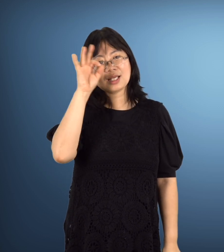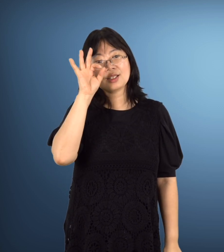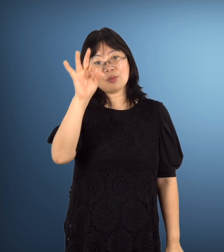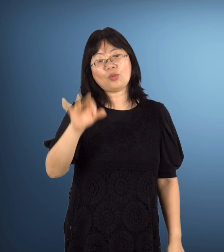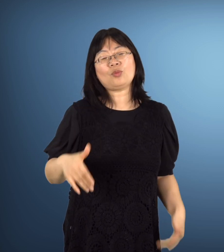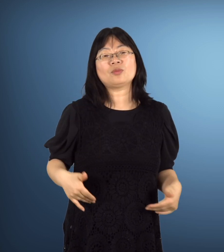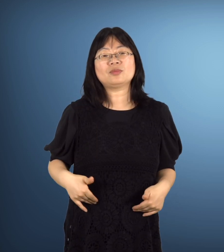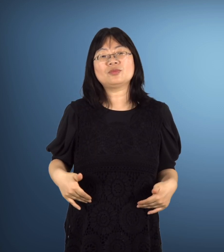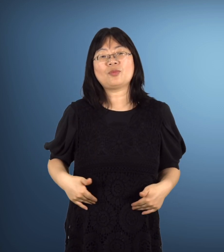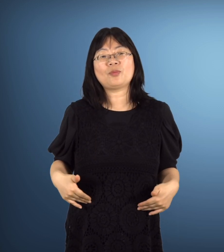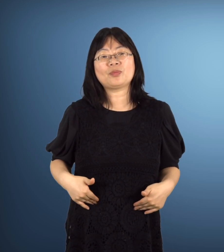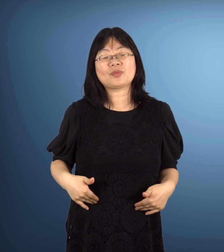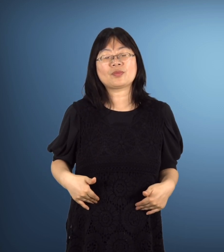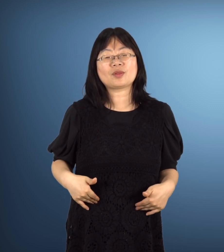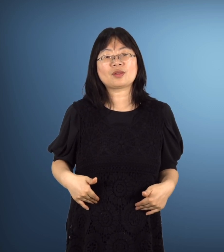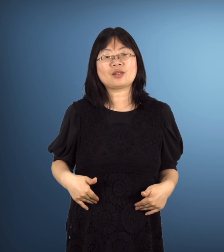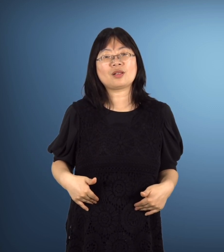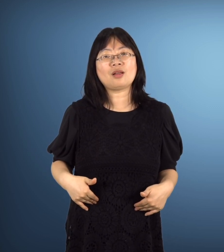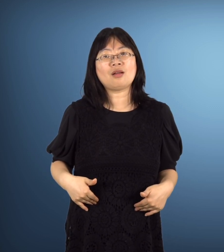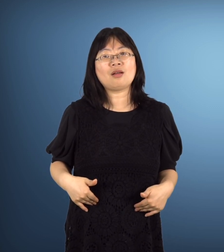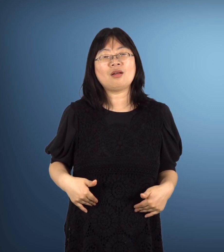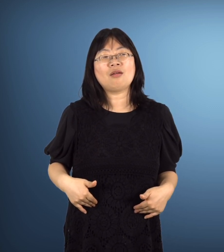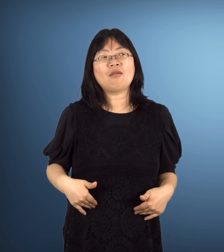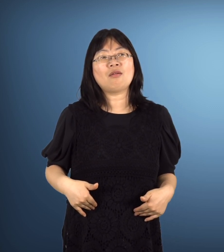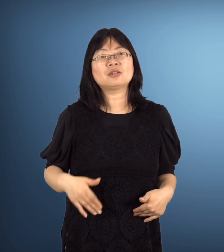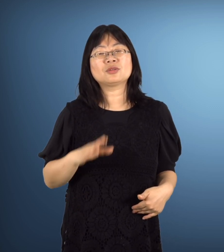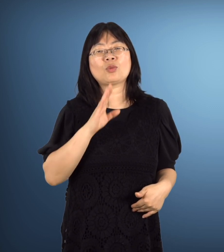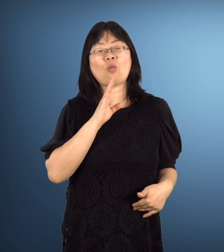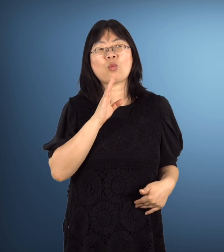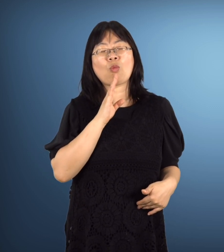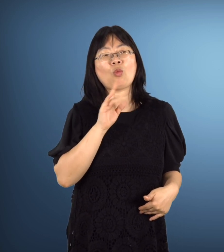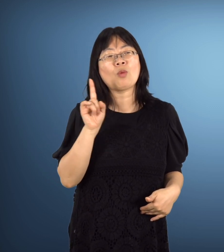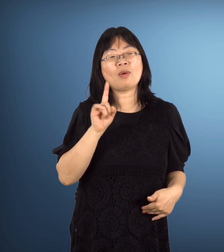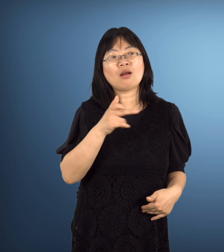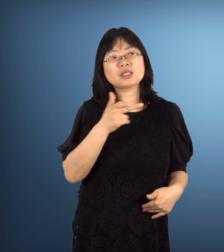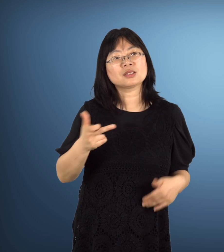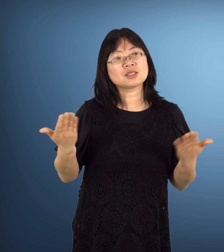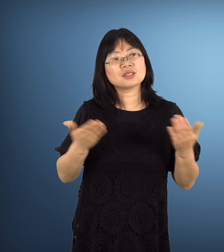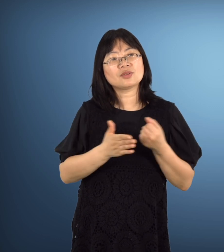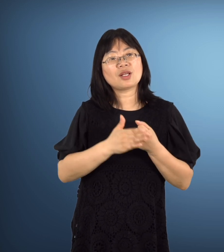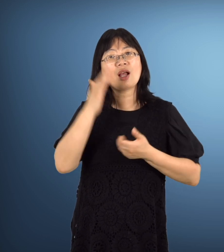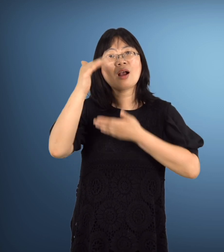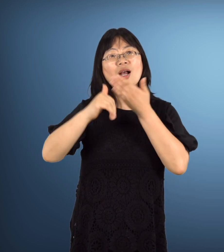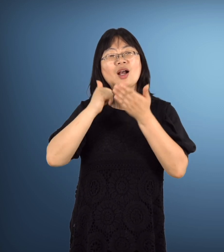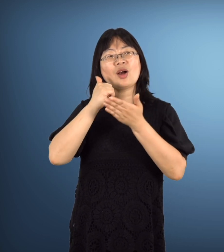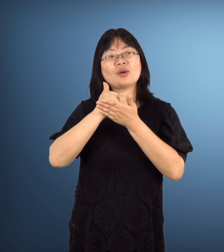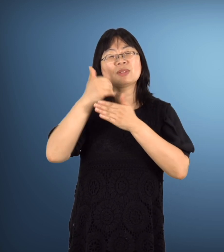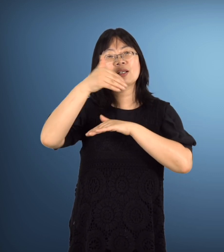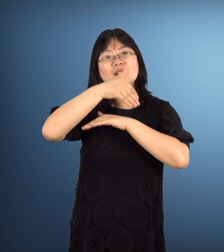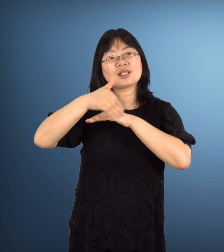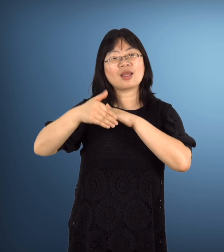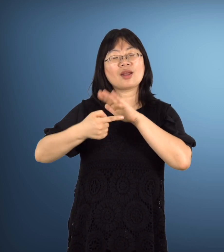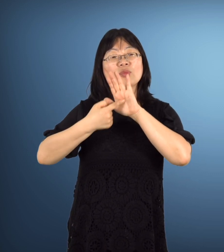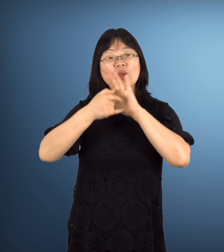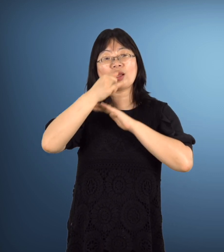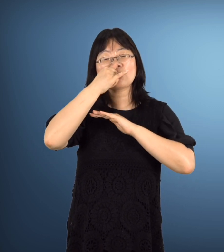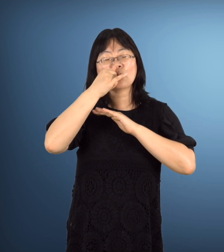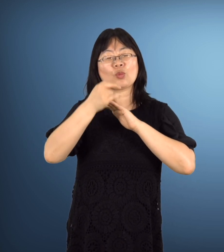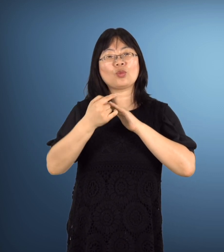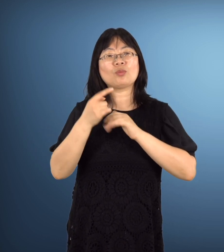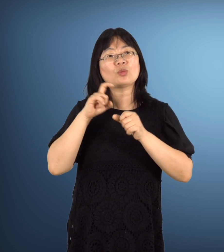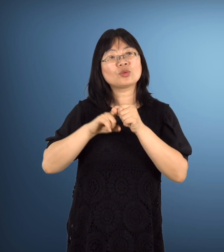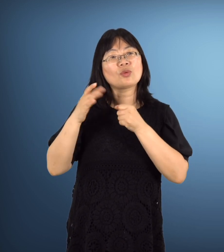보자고요. 도대체 얼마나 어마어마한 일이길래 하나님의 경륜을 드러내고